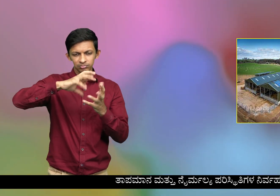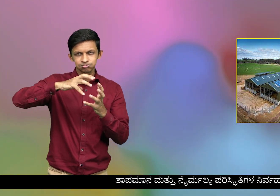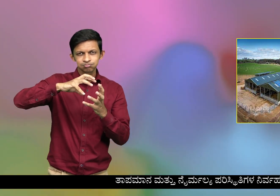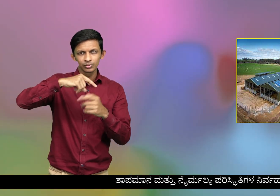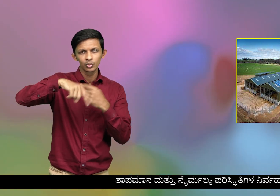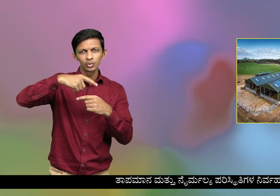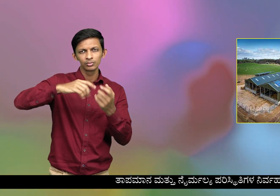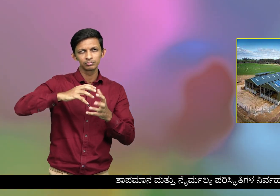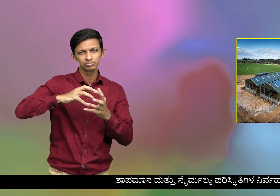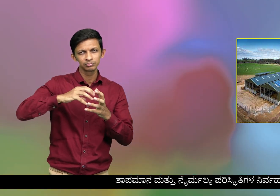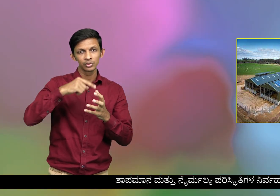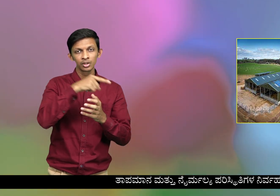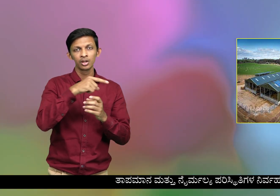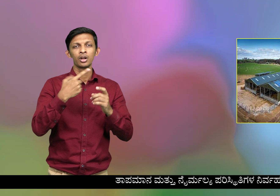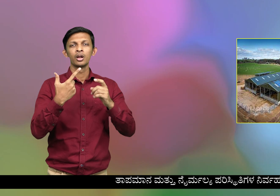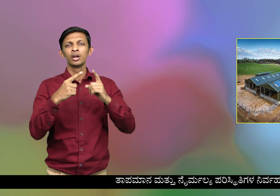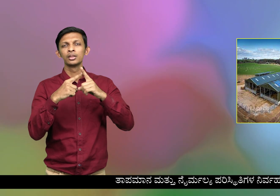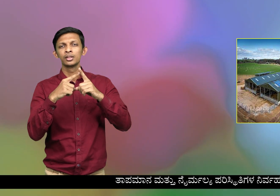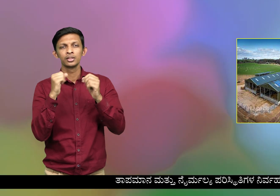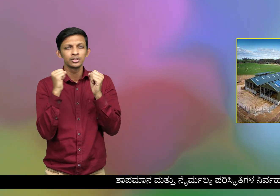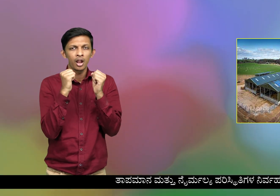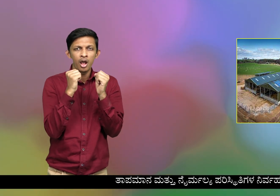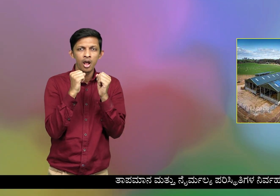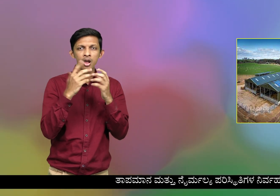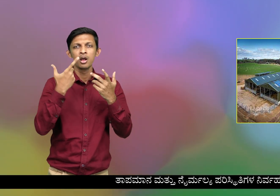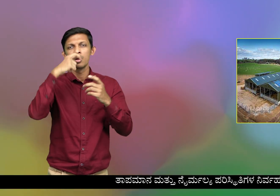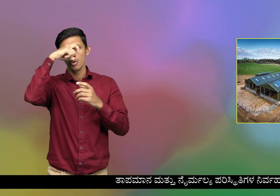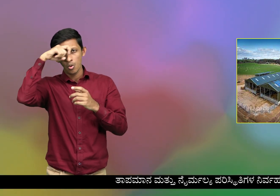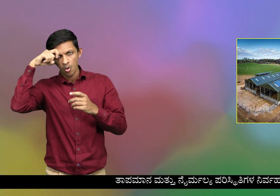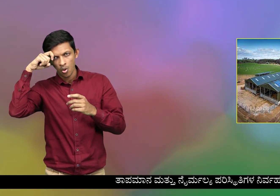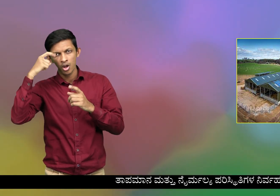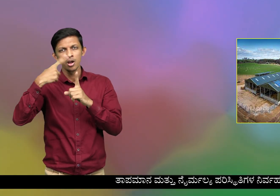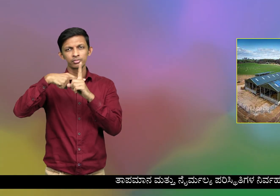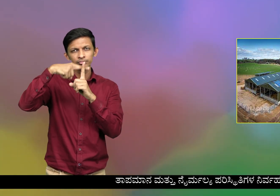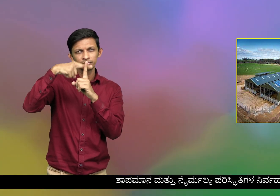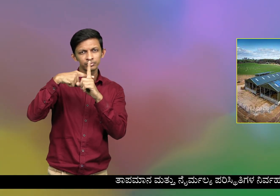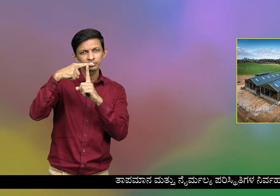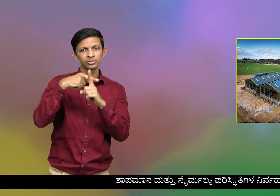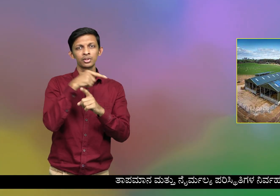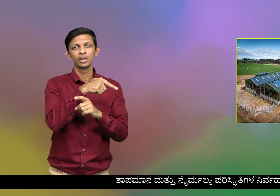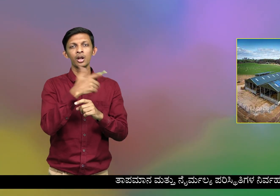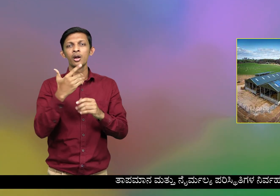ತಾಪಮಾನ ಮತ್ತು ನೈರ್ಮಲ್ಯ ಪರಿಸ್ಥಿತಿಗಳ ನಿರ್ವಹಣೆ.